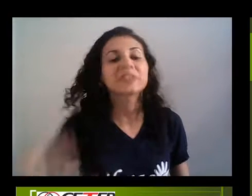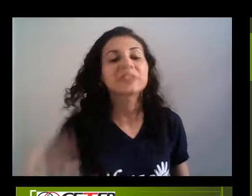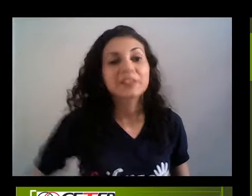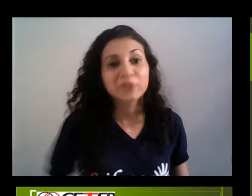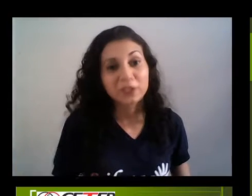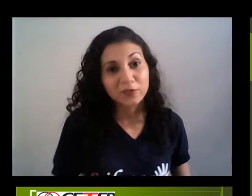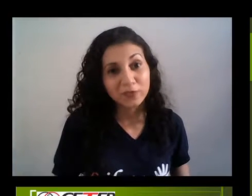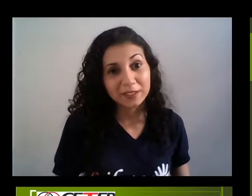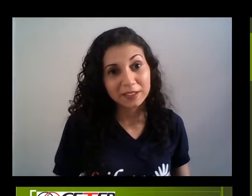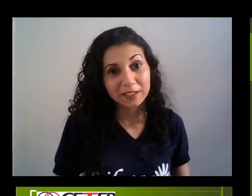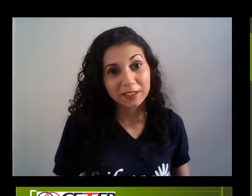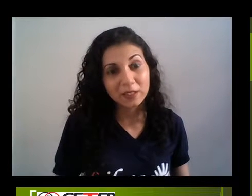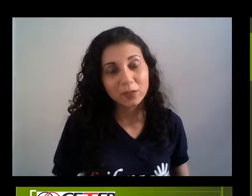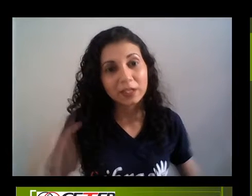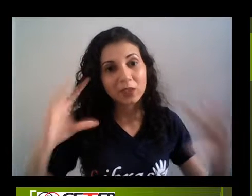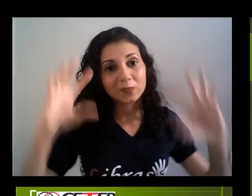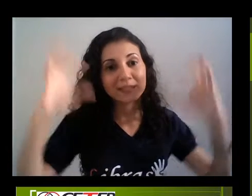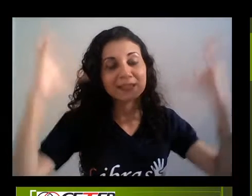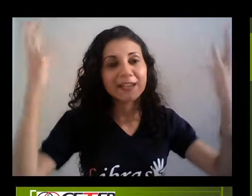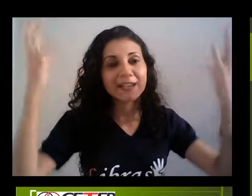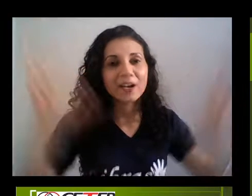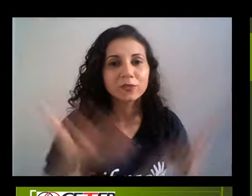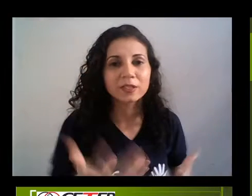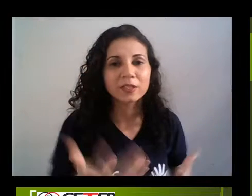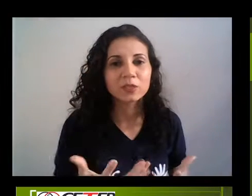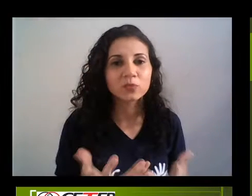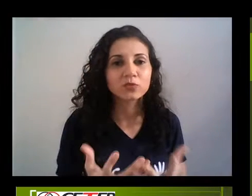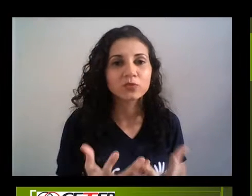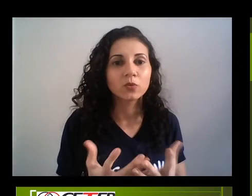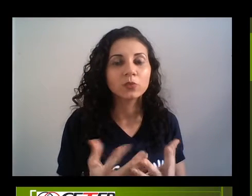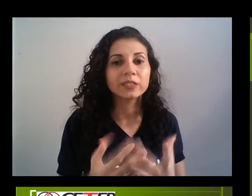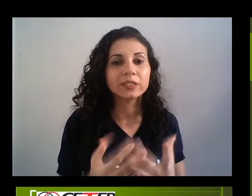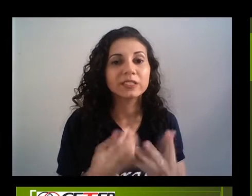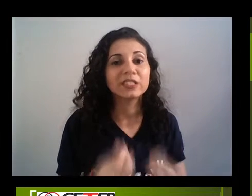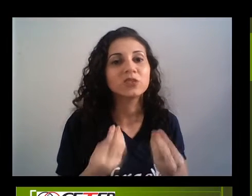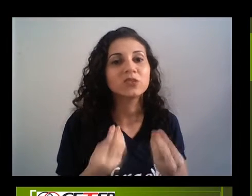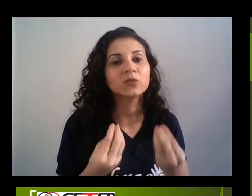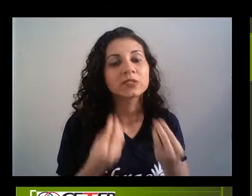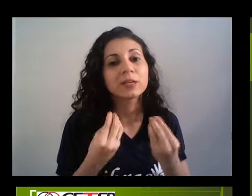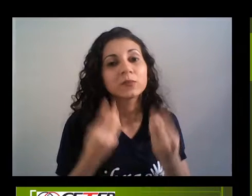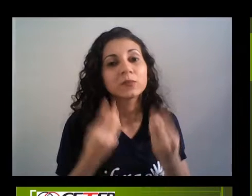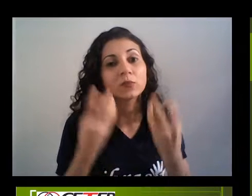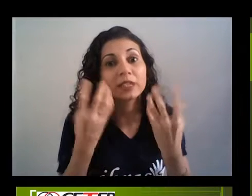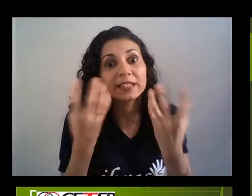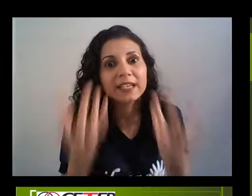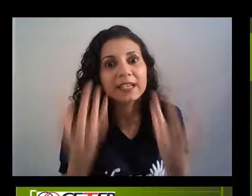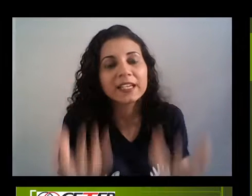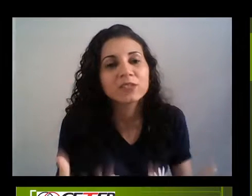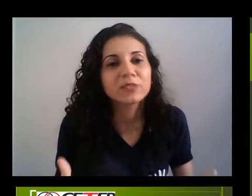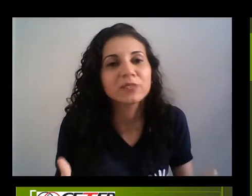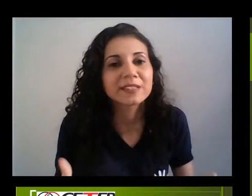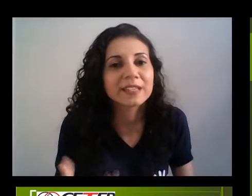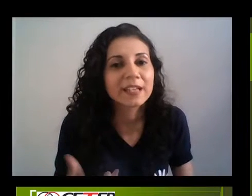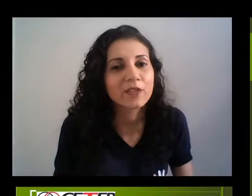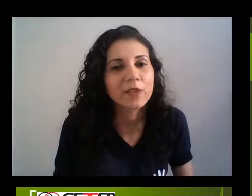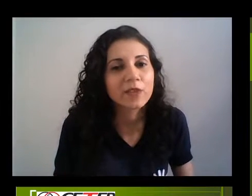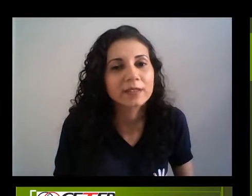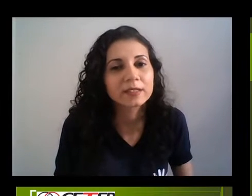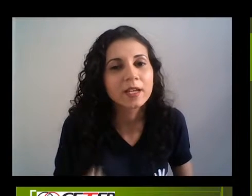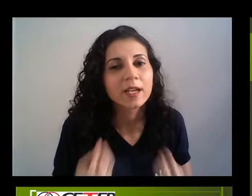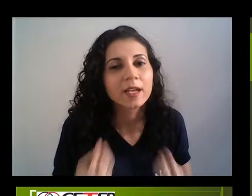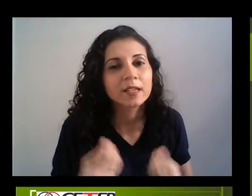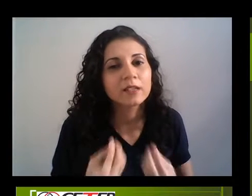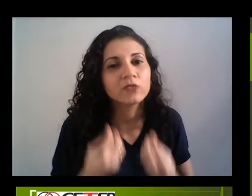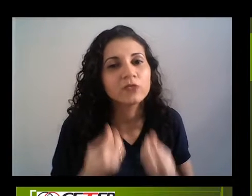Então, o que foi que eu fiz aqui? Eu criei um cenário, digamos, com o sentido o que está querendo dizer naquela